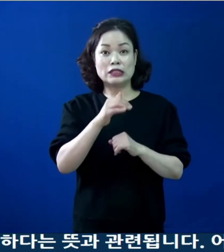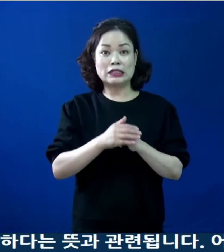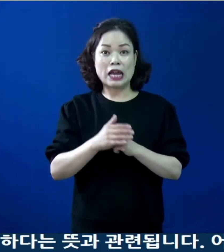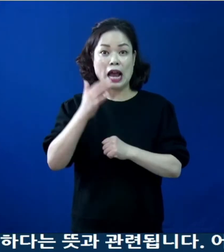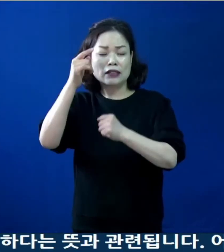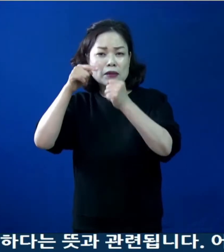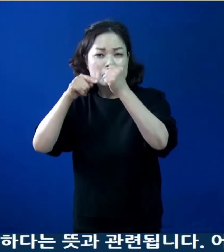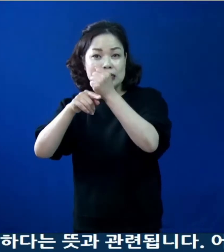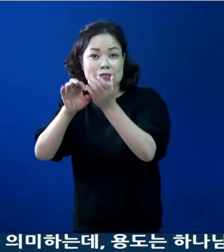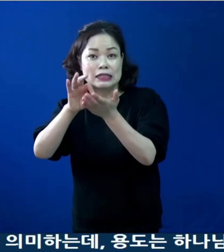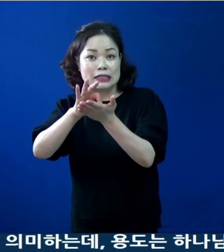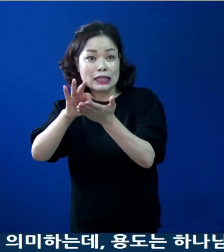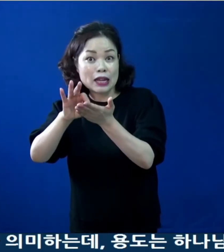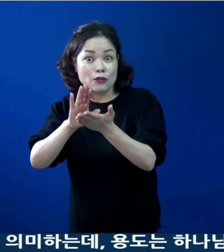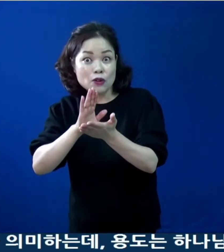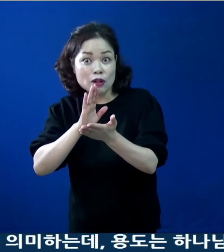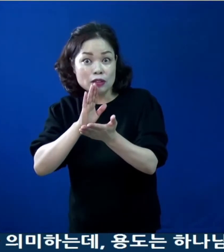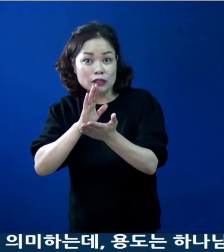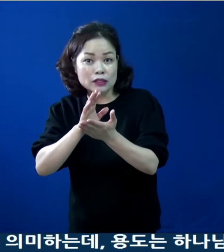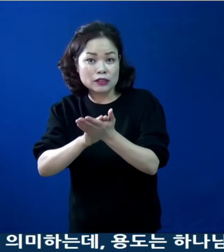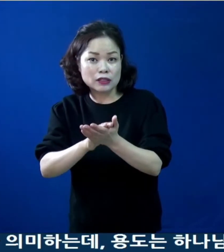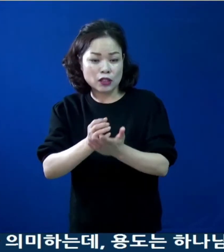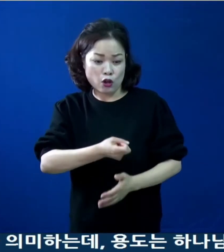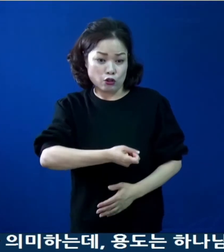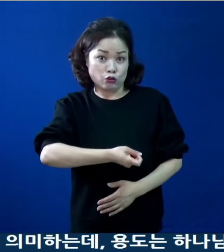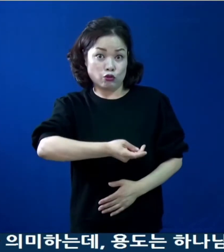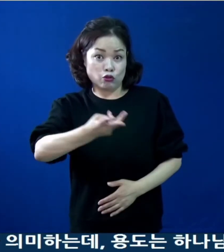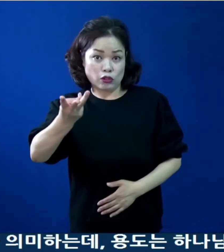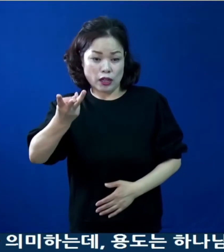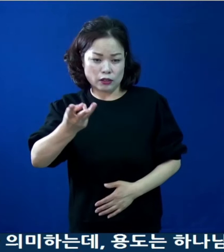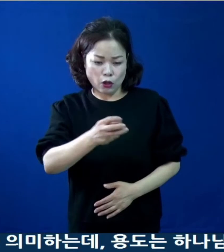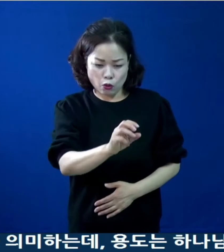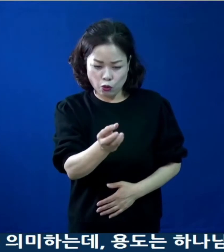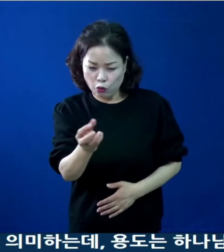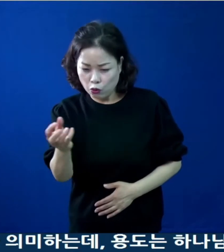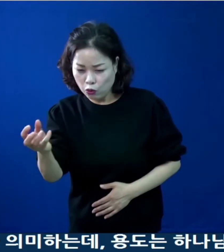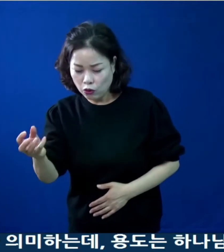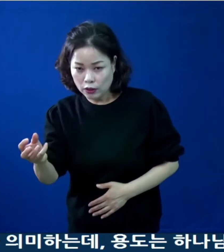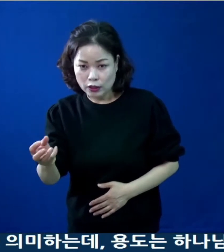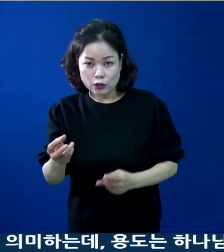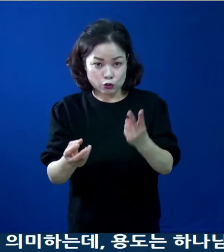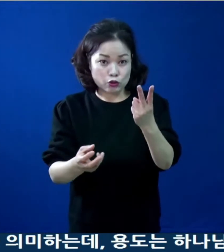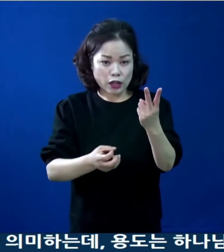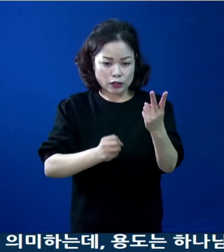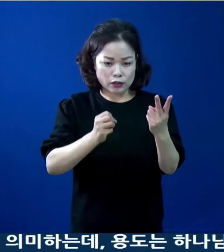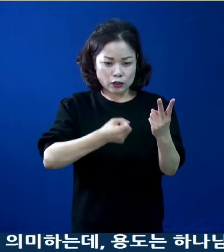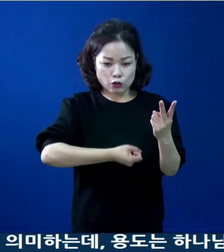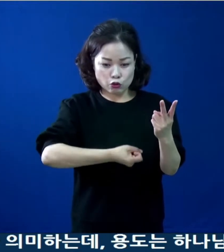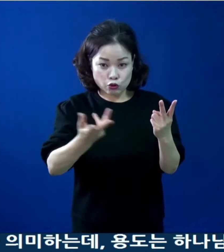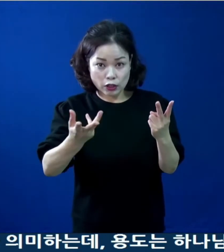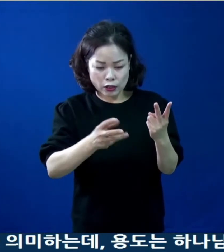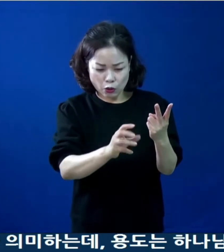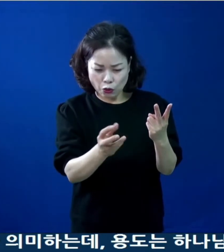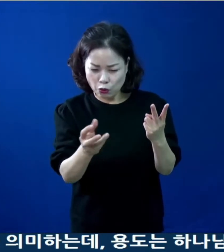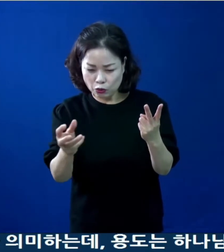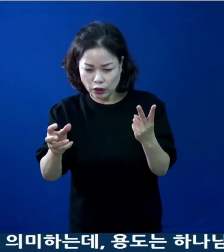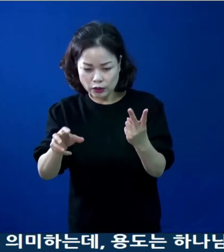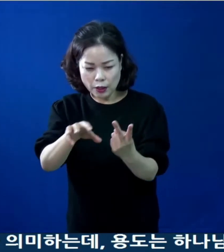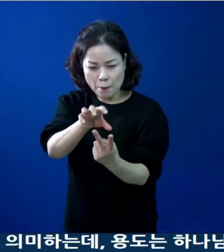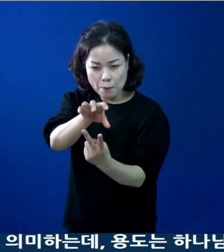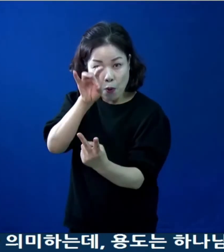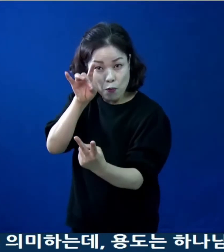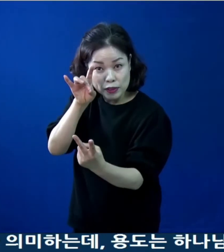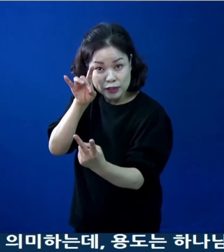하나님의 뜻을 사용할 때 마치 주사위를 던지는 것처럼 두 개의 주사위를 던져서 이 두 개의 주사위 가운데 이렇게 뽑히는